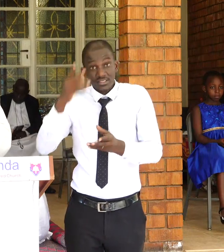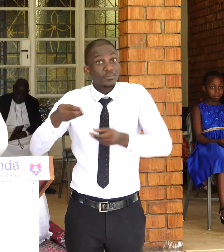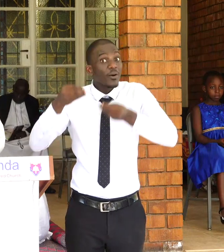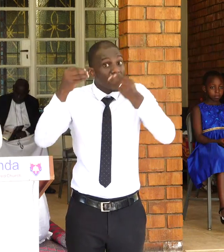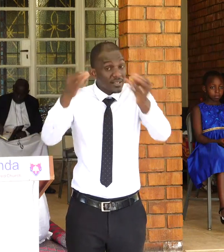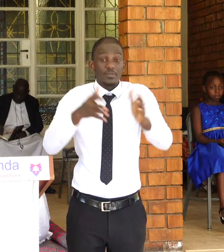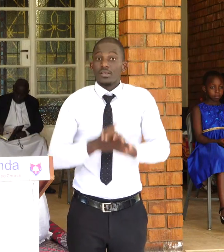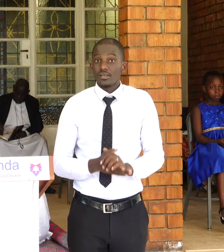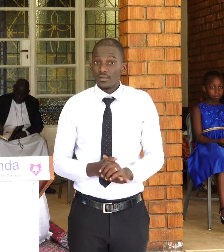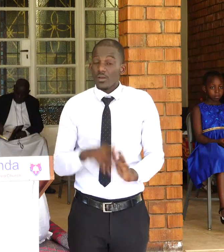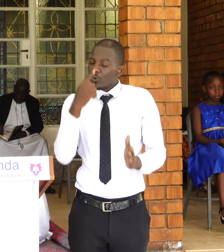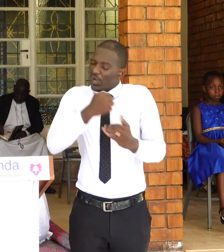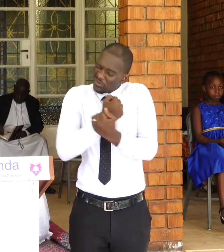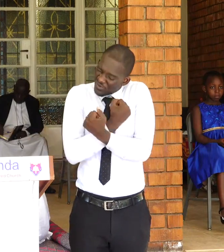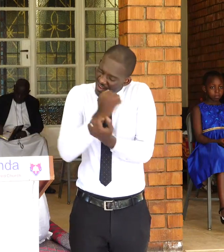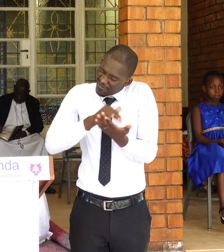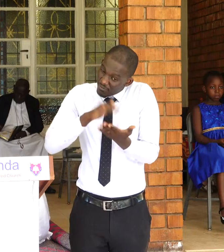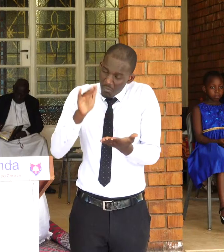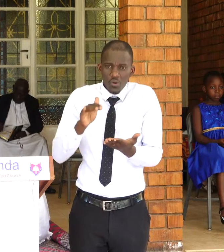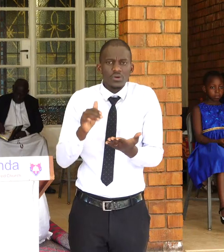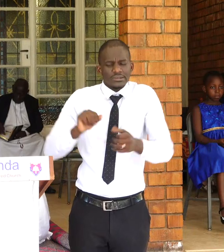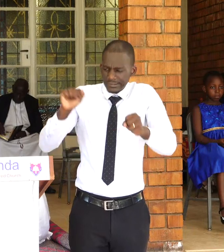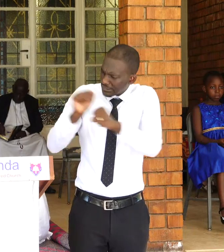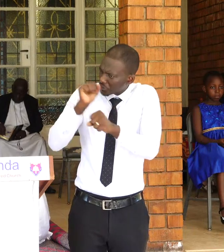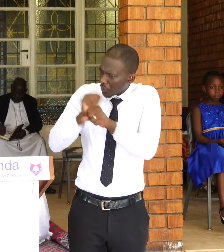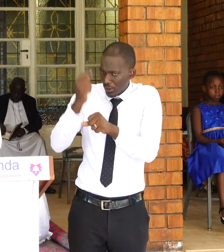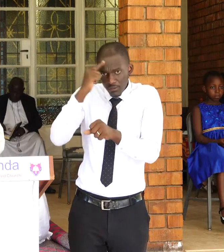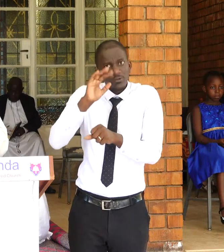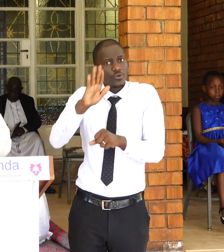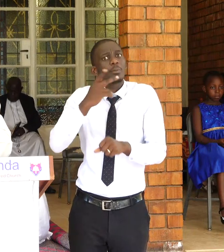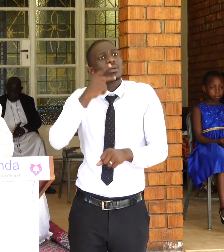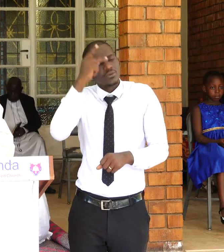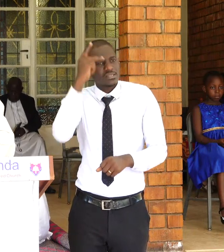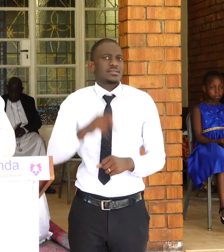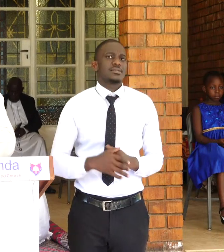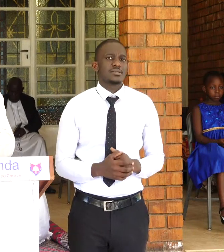ekyo kyoyagala nnyo kikolere bakadde bo